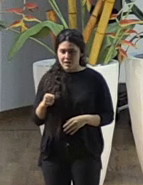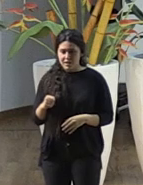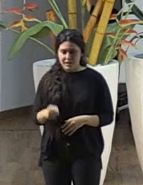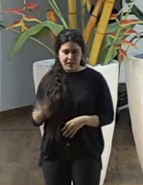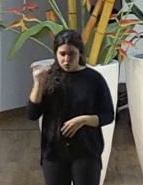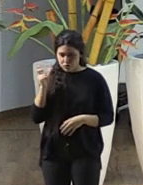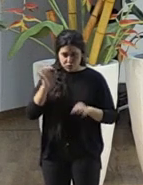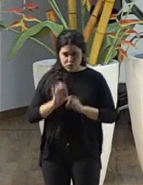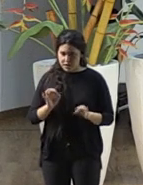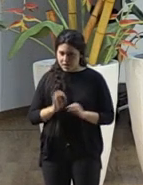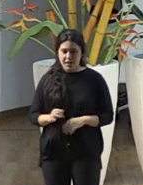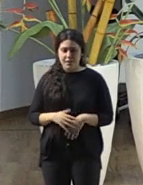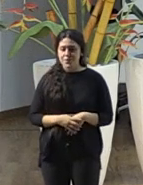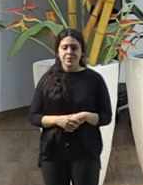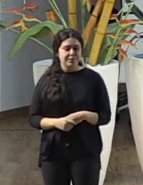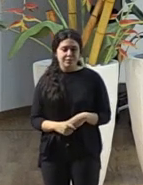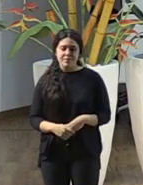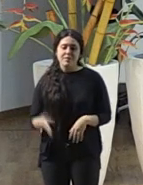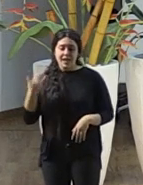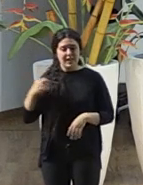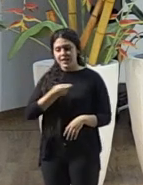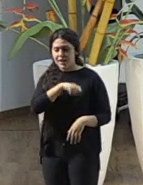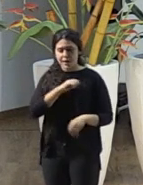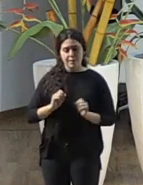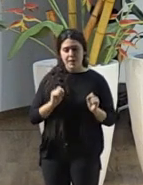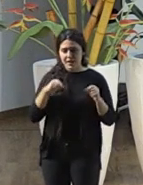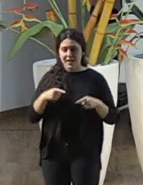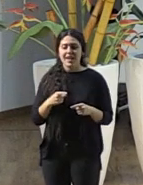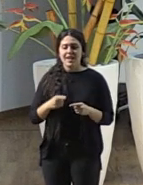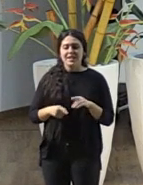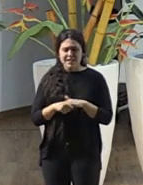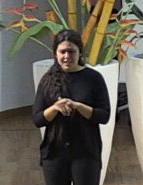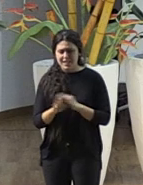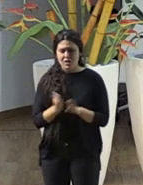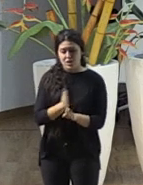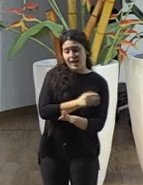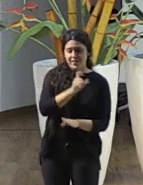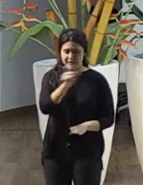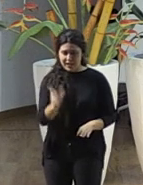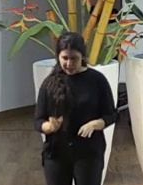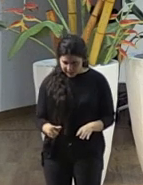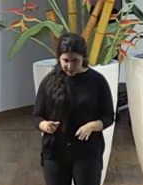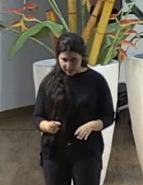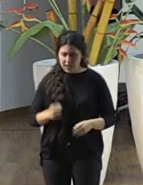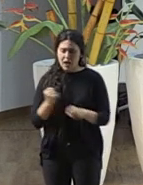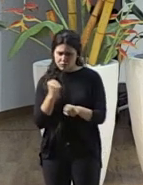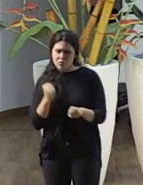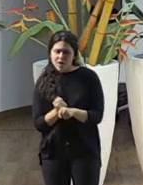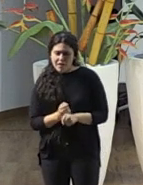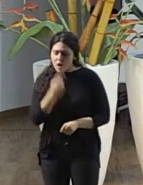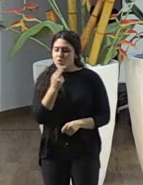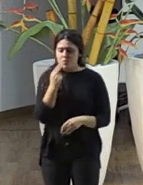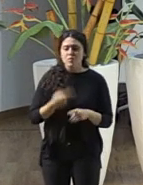a España. Sé que él desarrolló en Italia una amplia labor de compromiso político, sobre todo en el